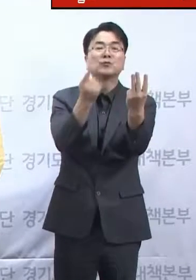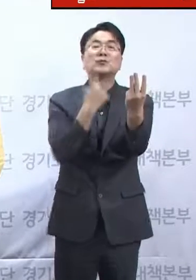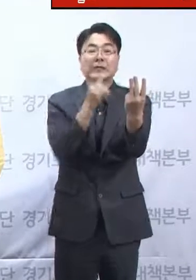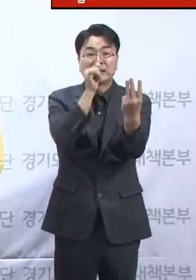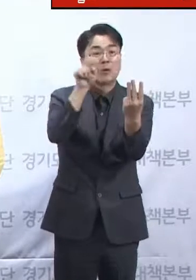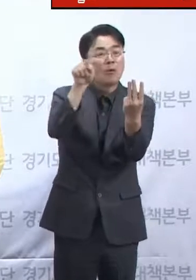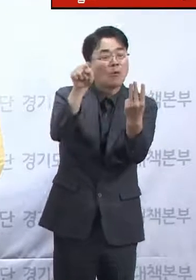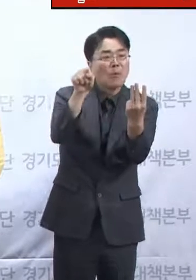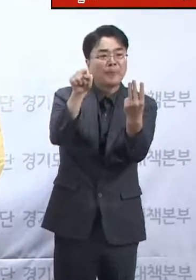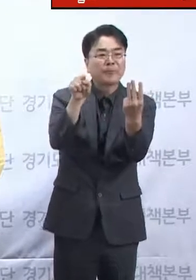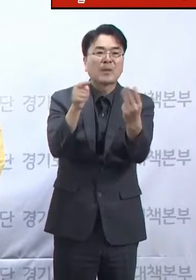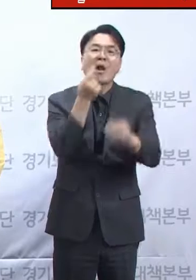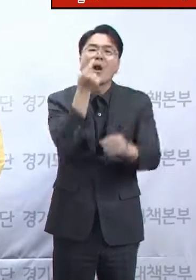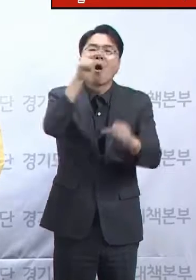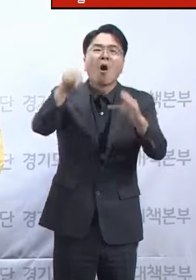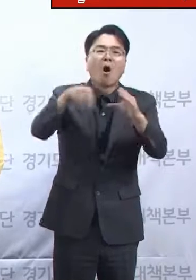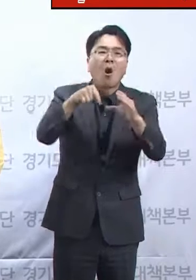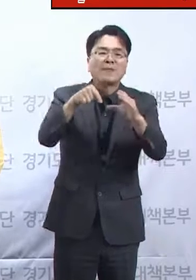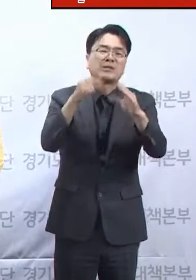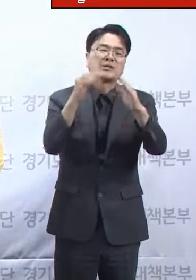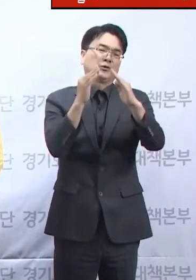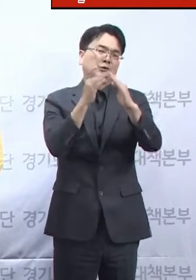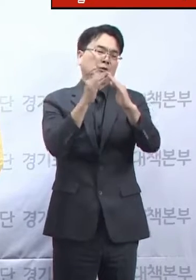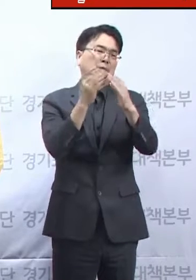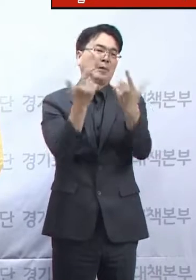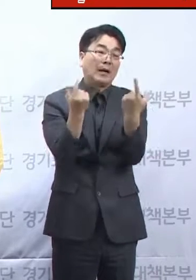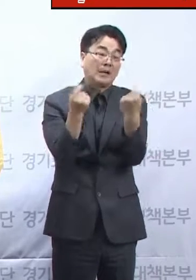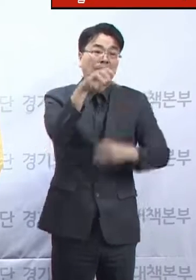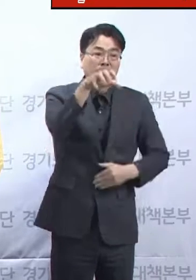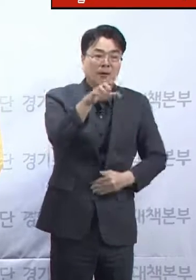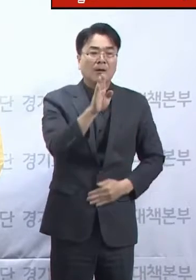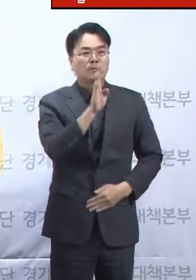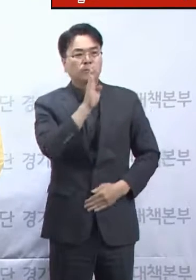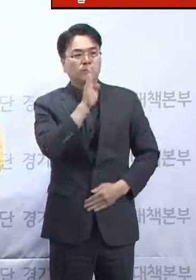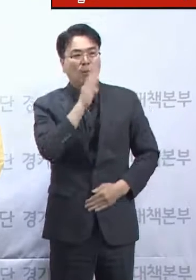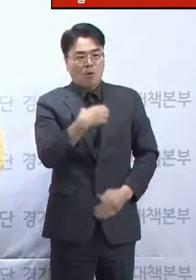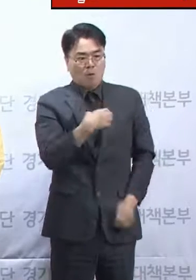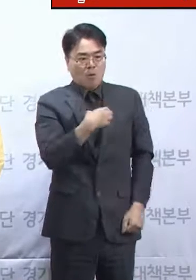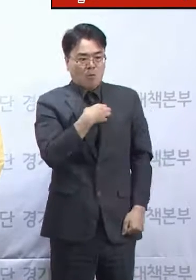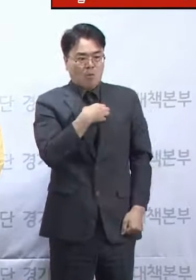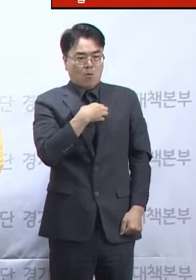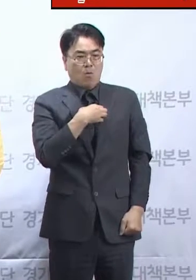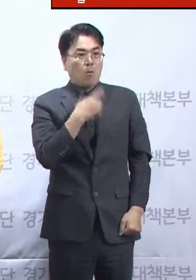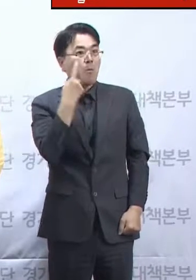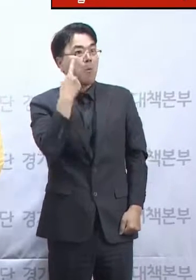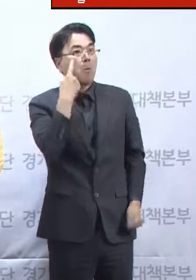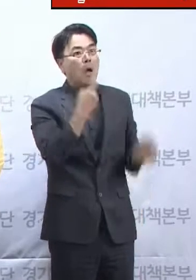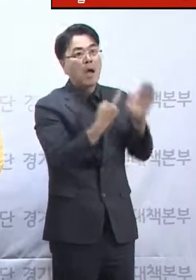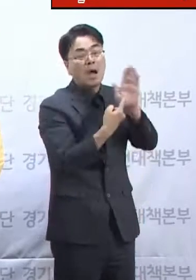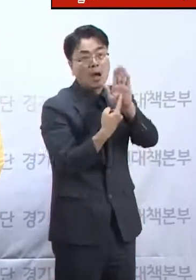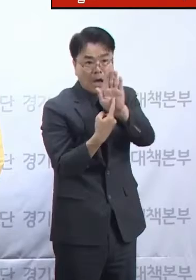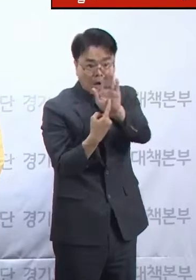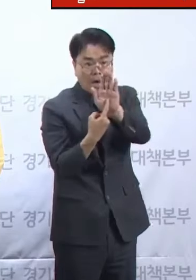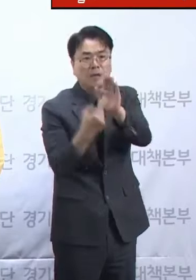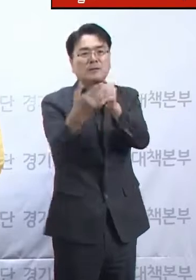이 커피숍 같은 전문점 이런 곳에 이르기까지 상당히 위험성이 노출되어 있기 때문에